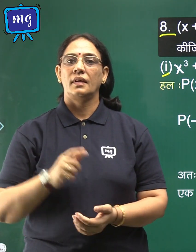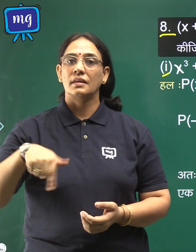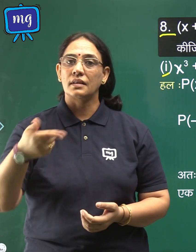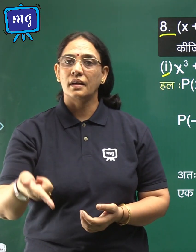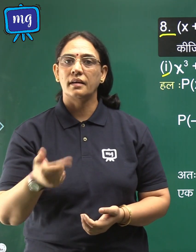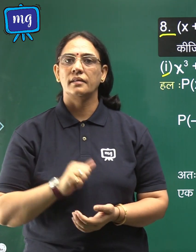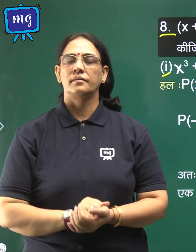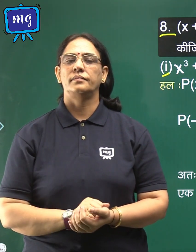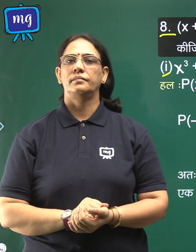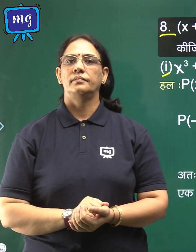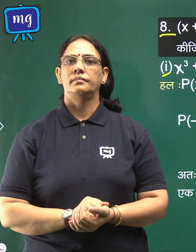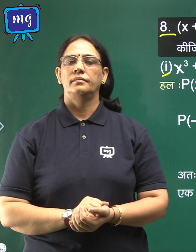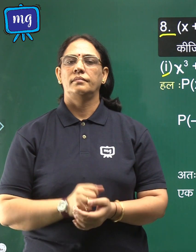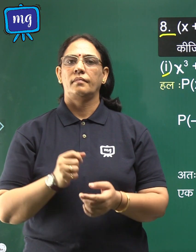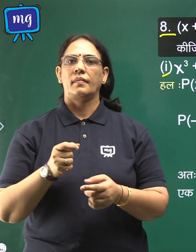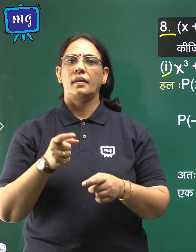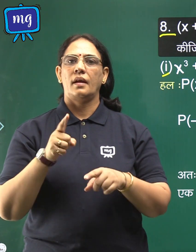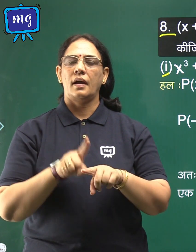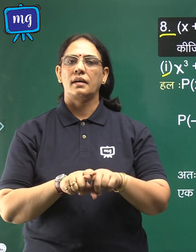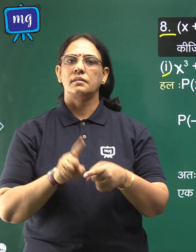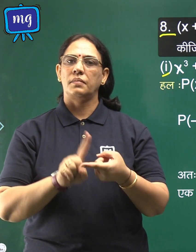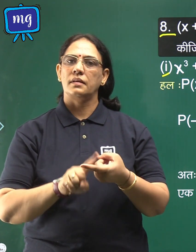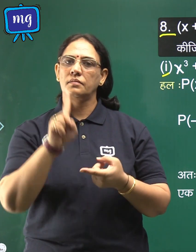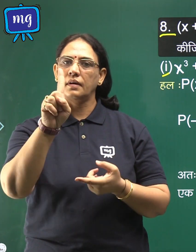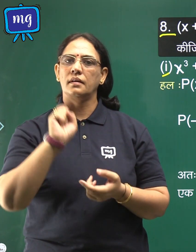इसलिए x प्लस 1